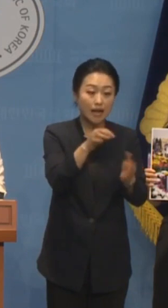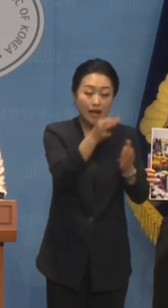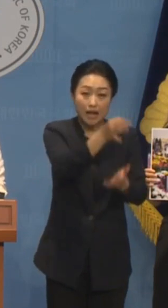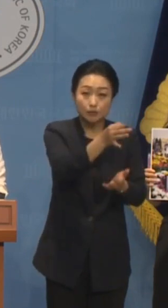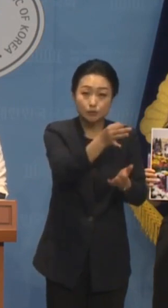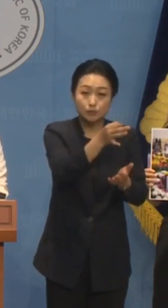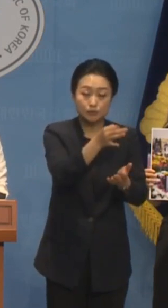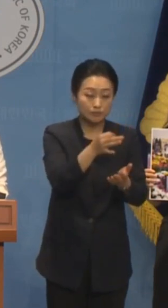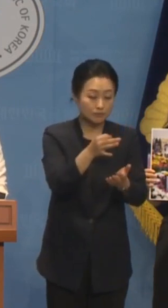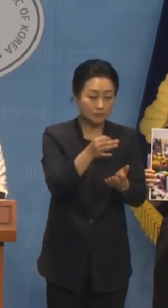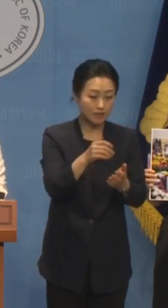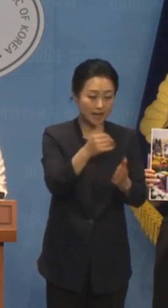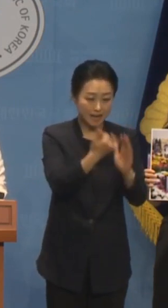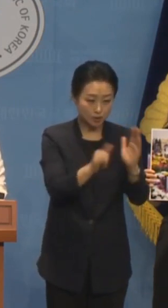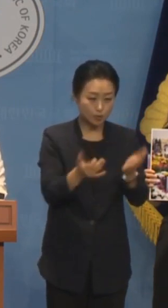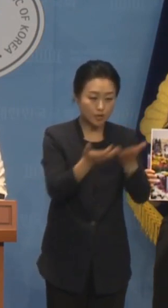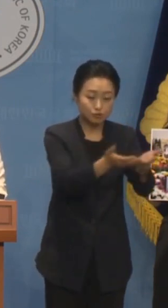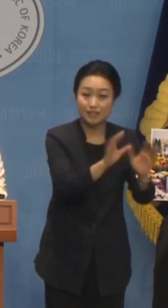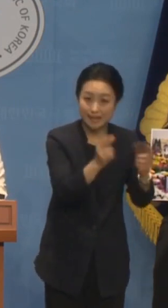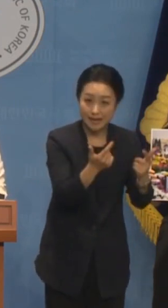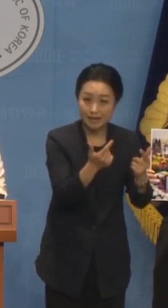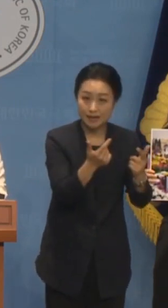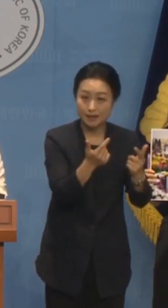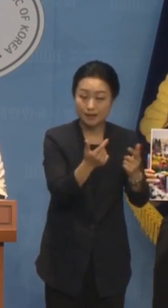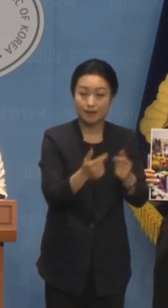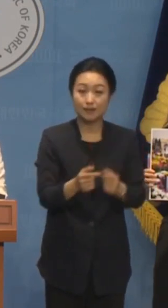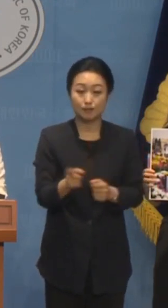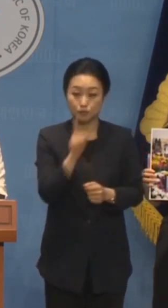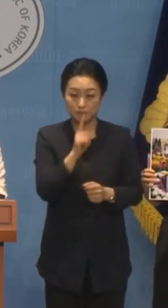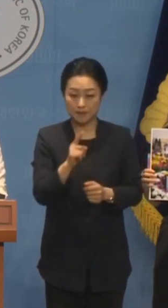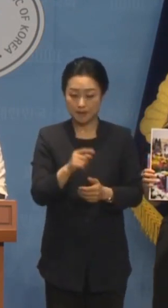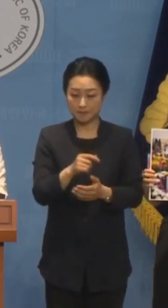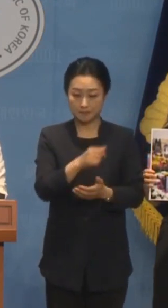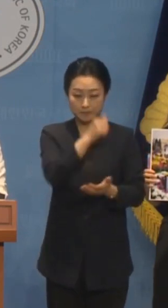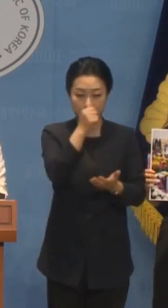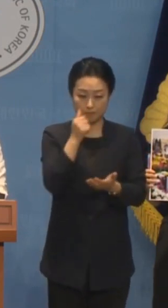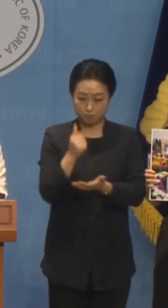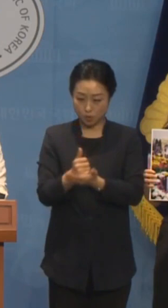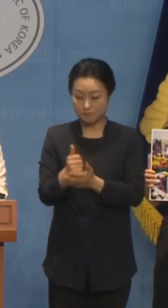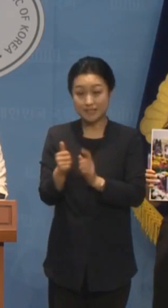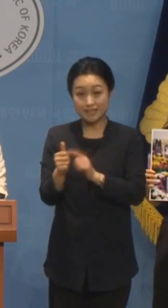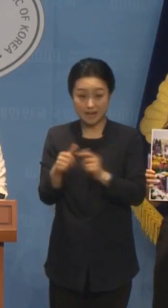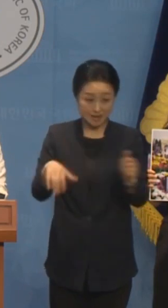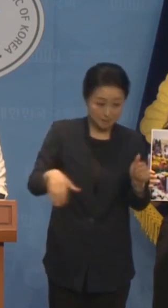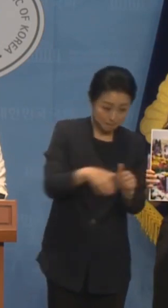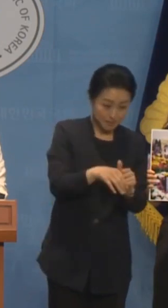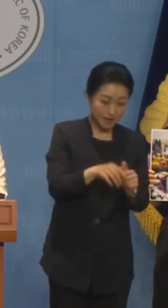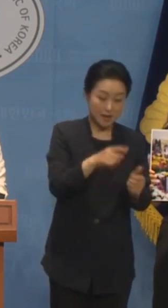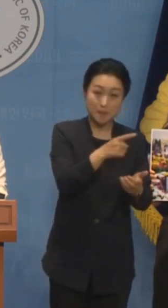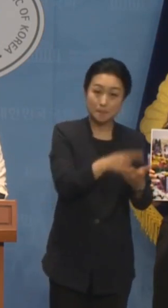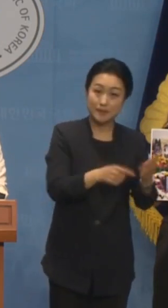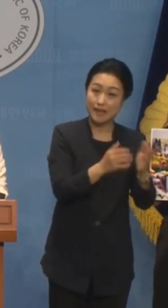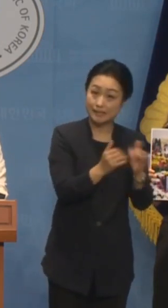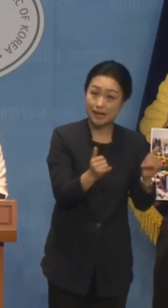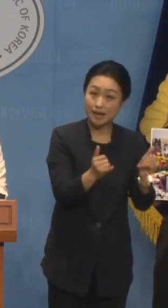참 아이러니하지요. 그래서 범죄 피해자가 사망하게 되는 경우 위로금을 그 범죄 피해자가